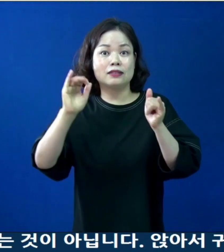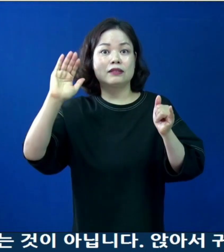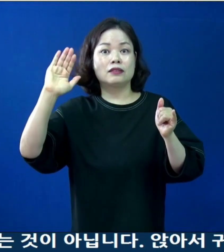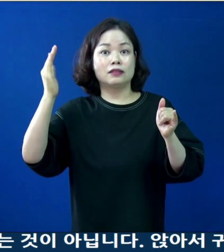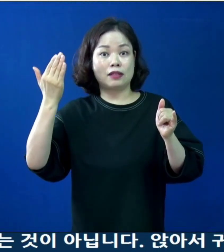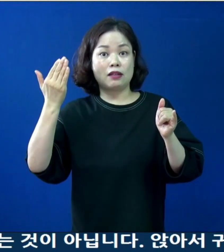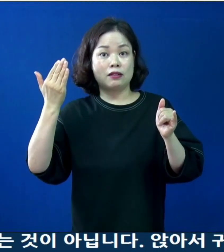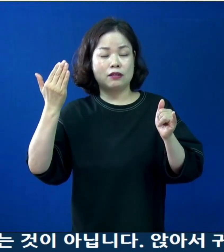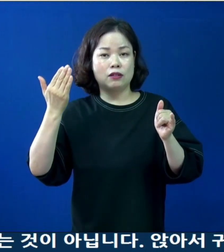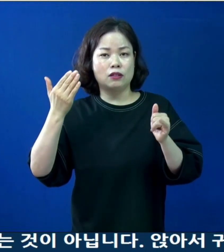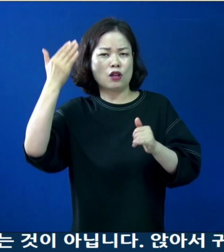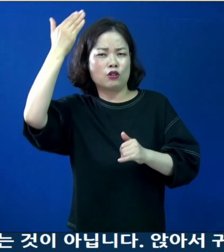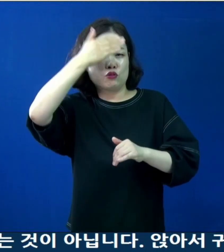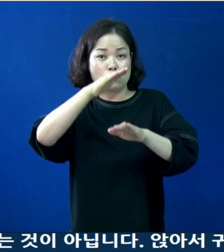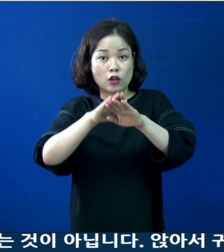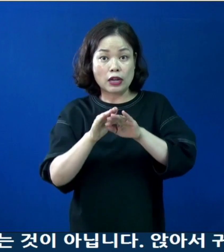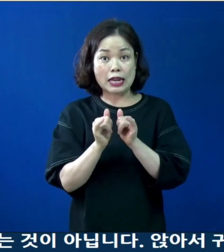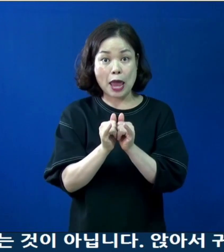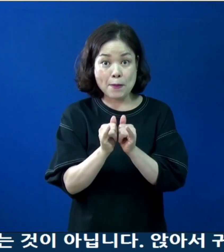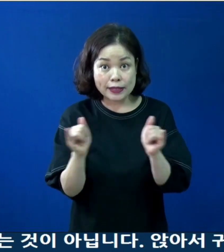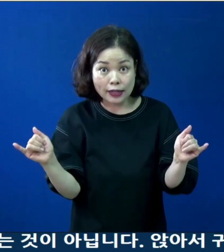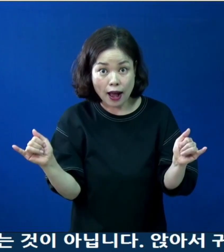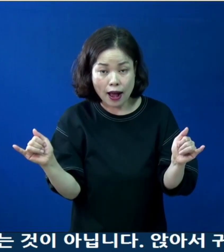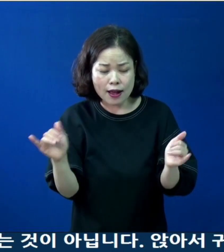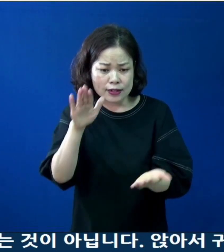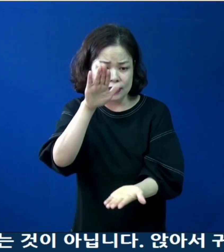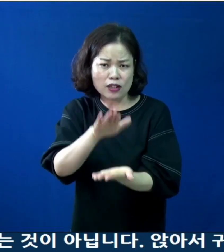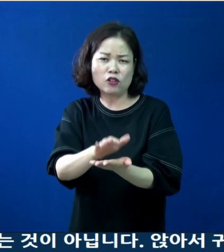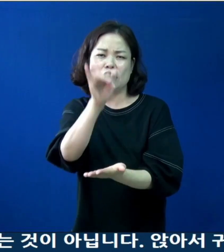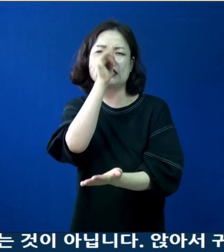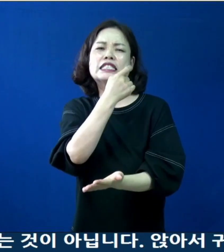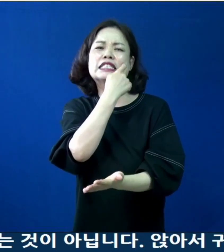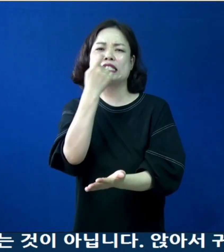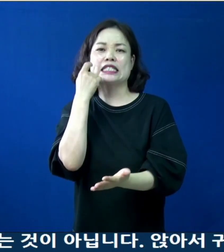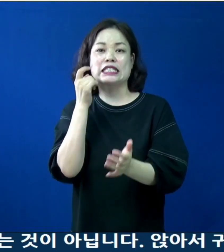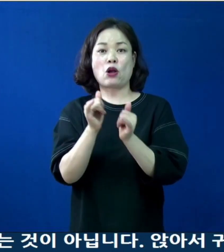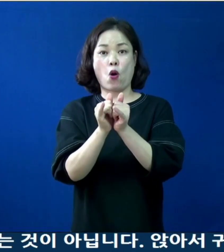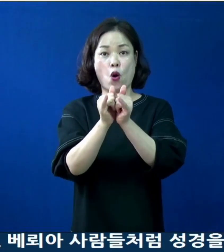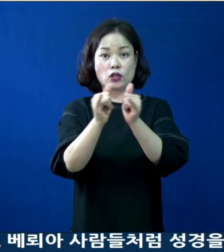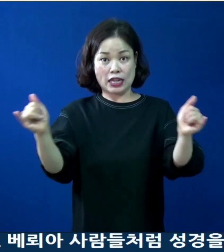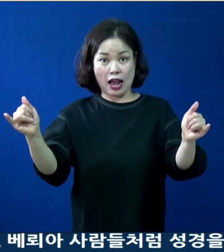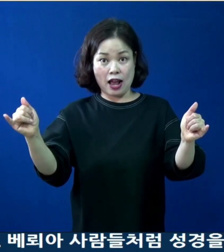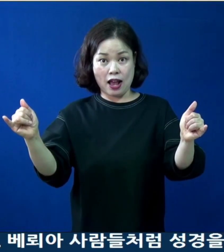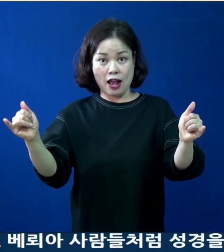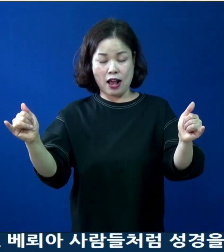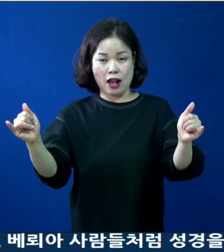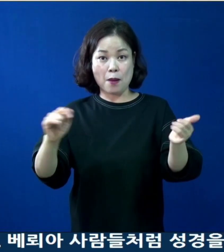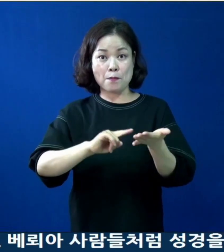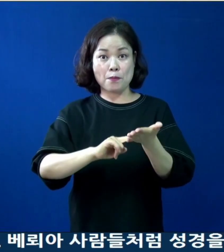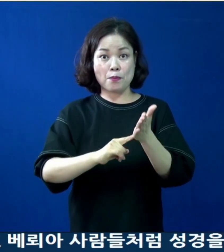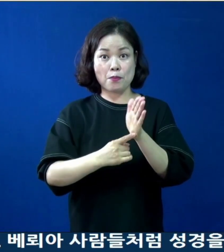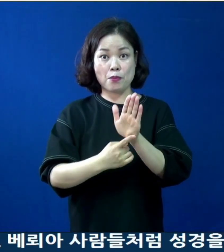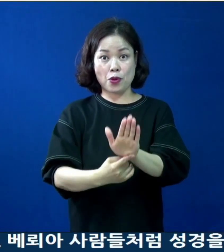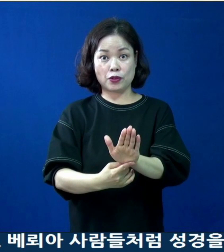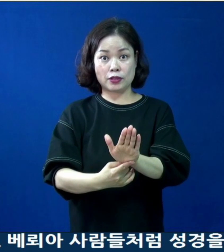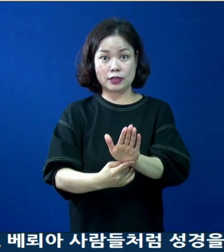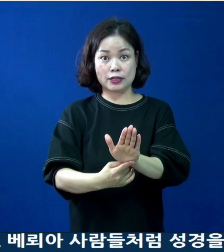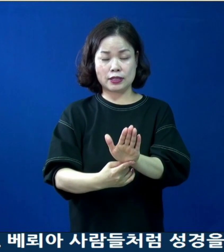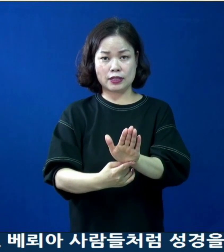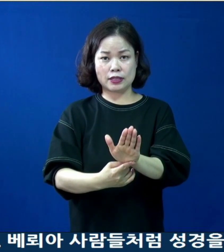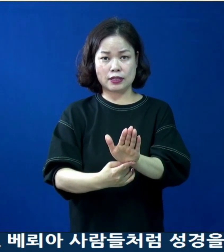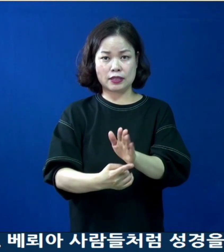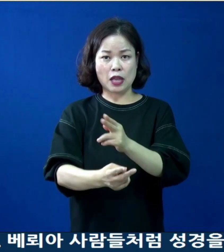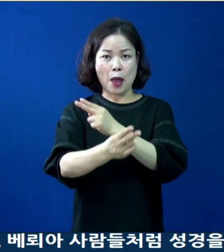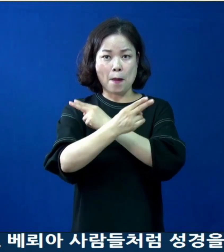거죠. 그래서 순결한 예배자, 열정 있는 증거자, 이 표현들은